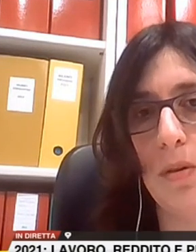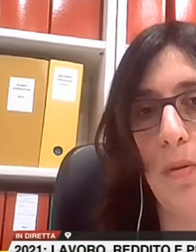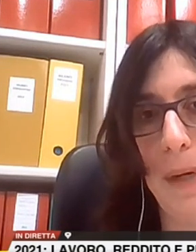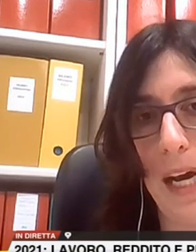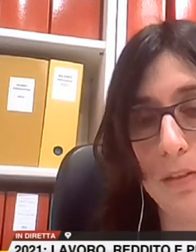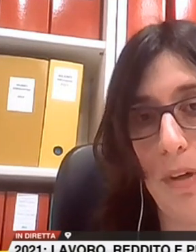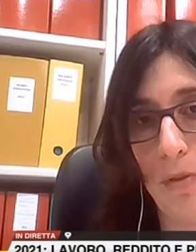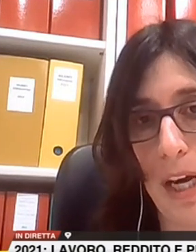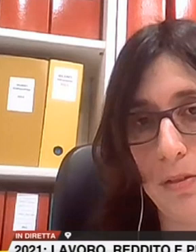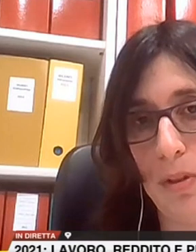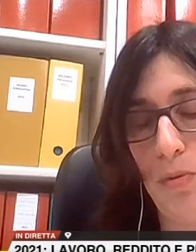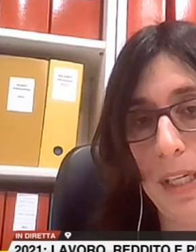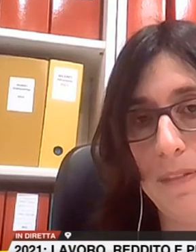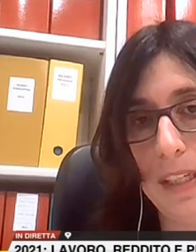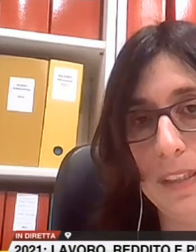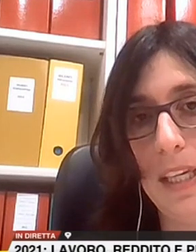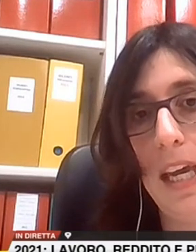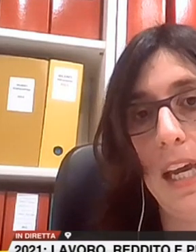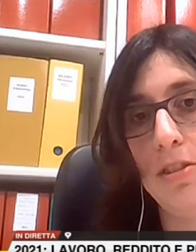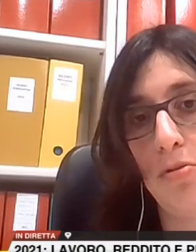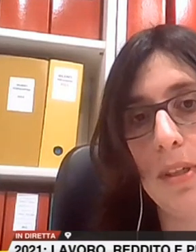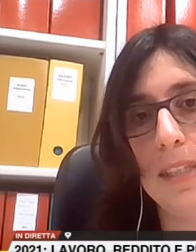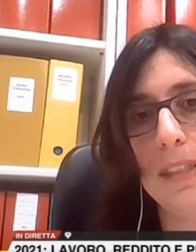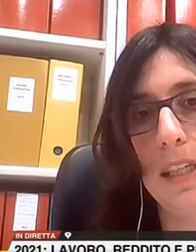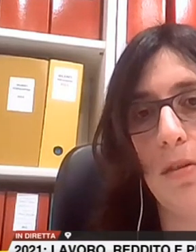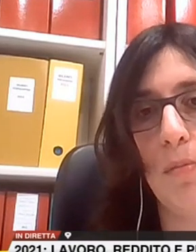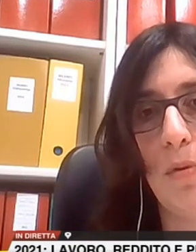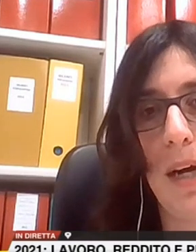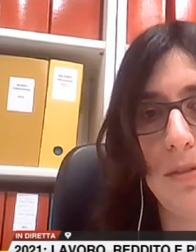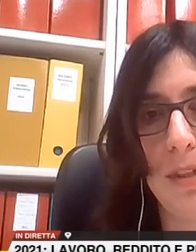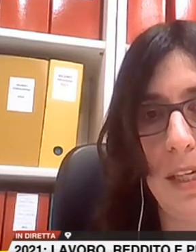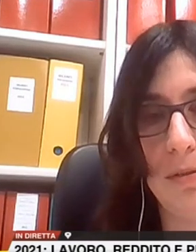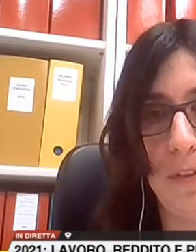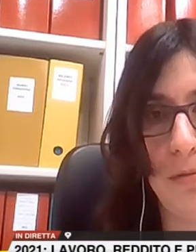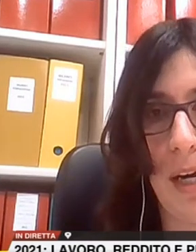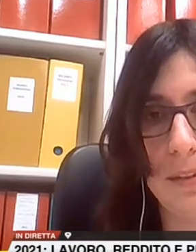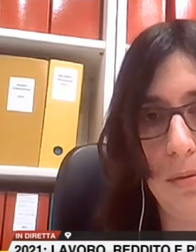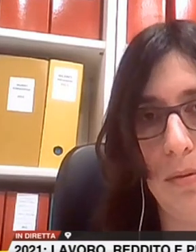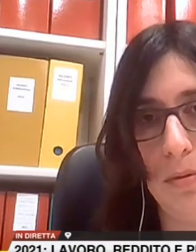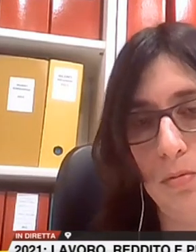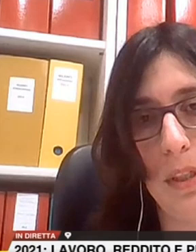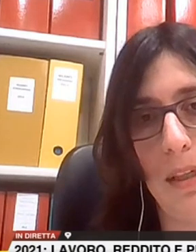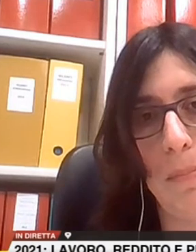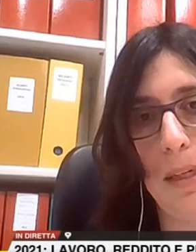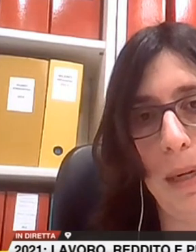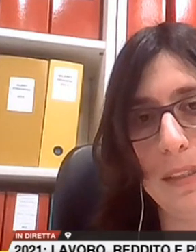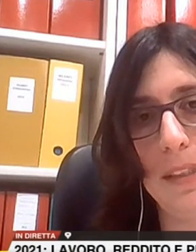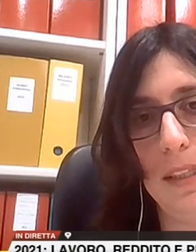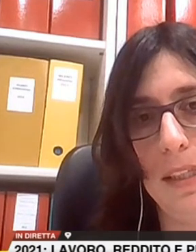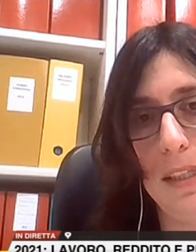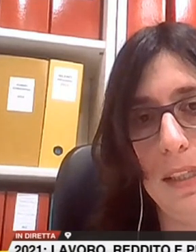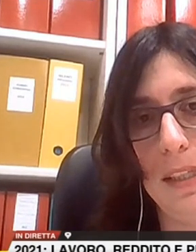hanno operato e lavorato nel 2020 e ci sono aziende che comunque hanno generato fatturato, tutta la